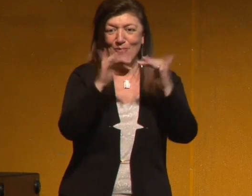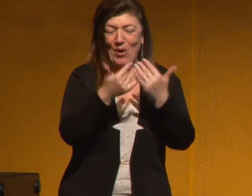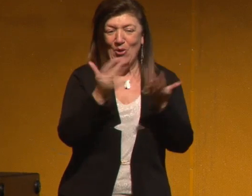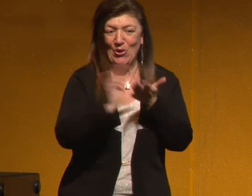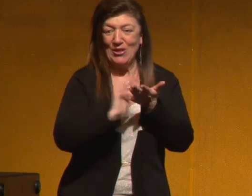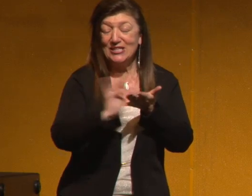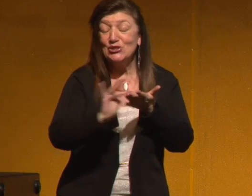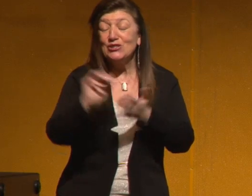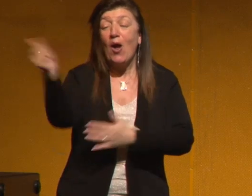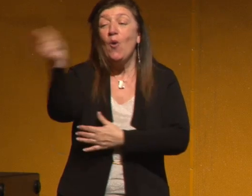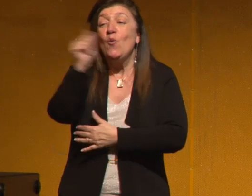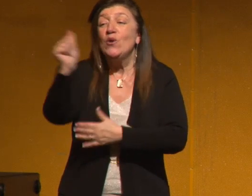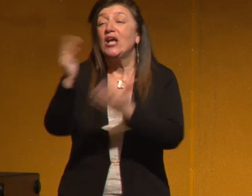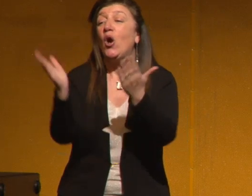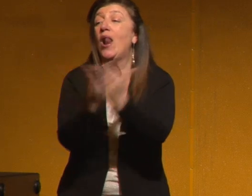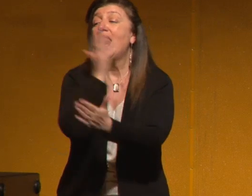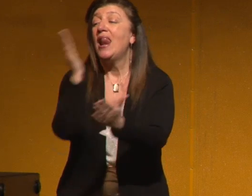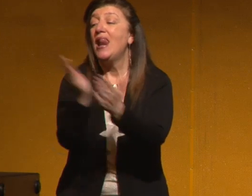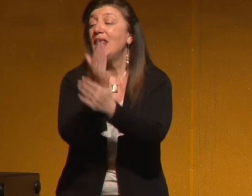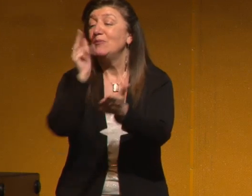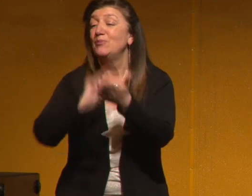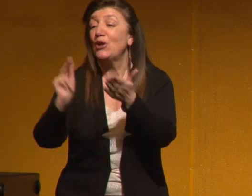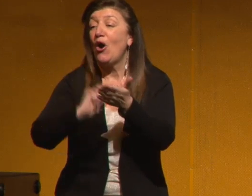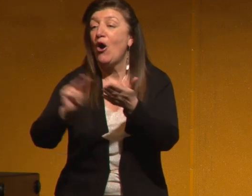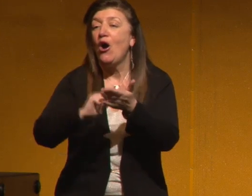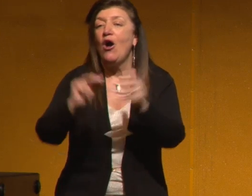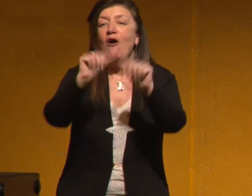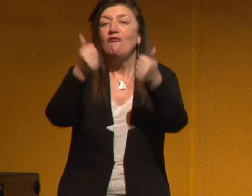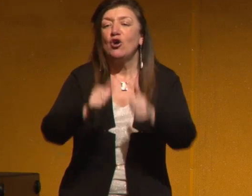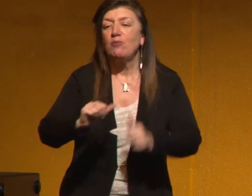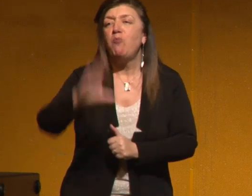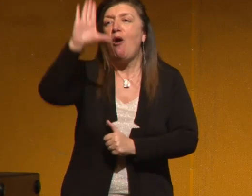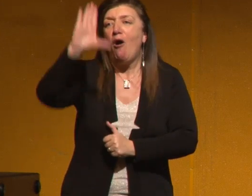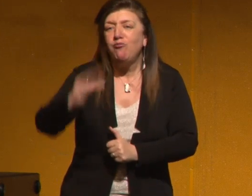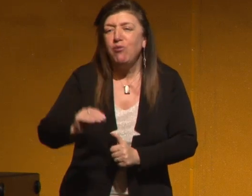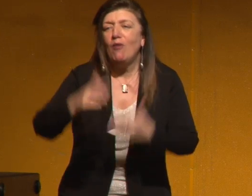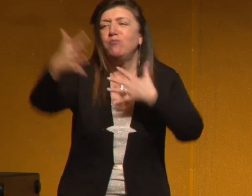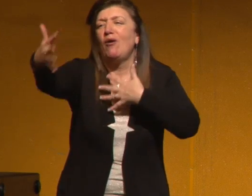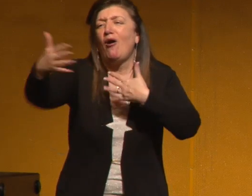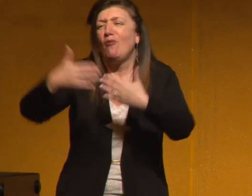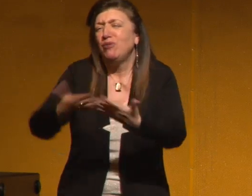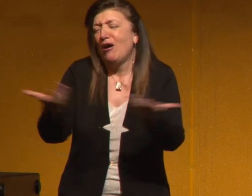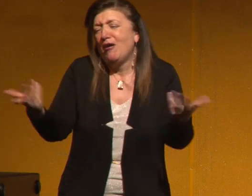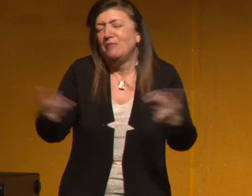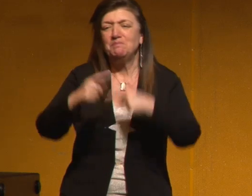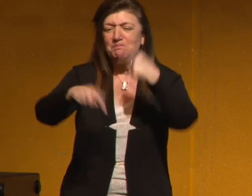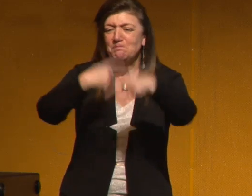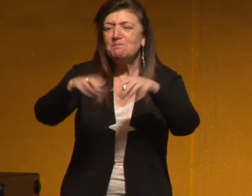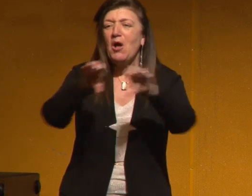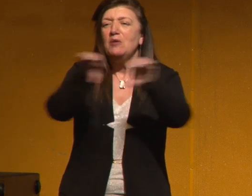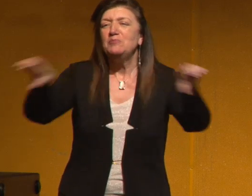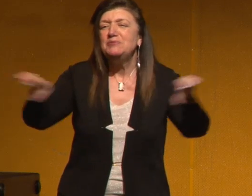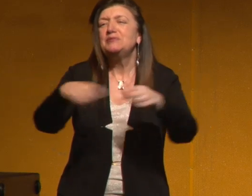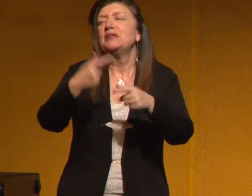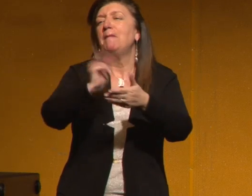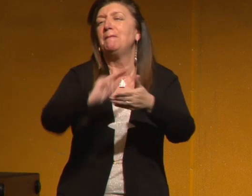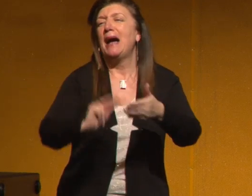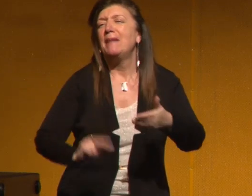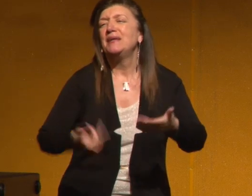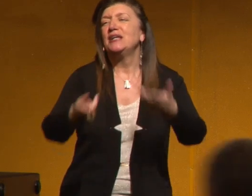sono i libri quale che sia il loro formato perché in oltre duemila anni di storia che fossero rotoli di papiro o poi codici